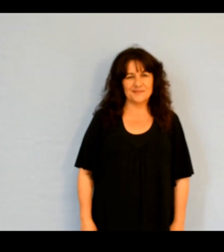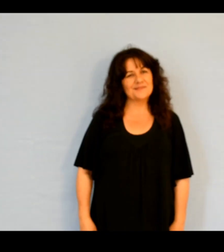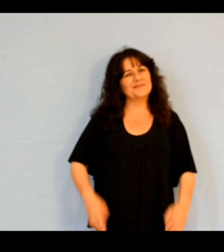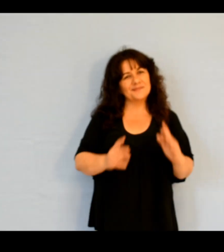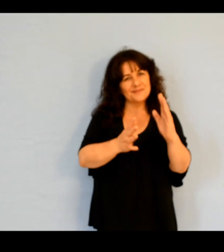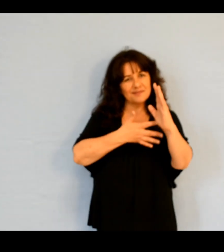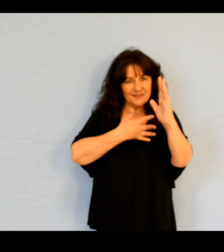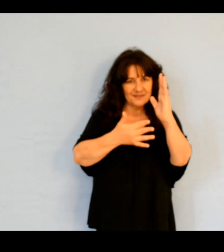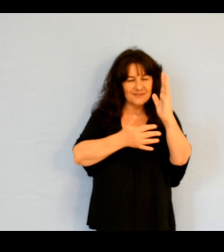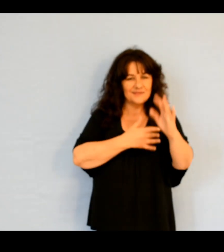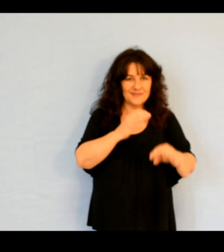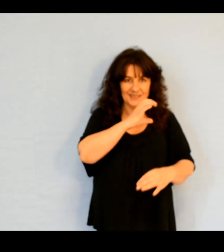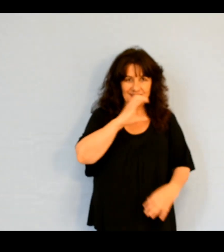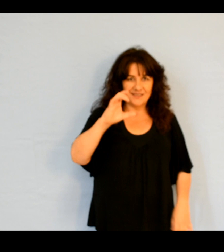Psaume 121.